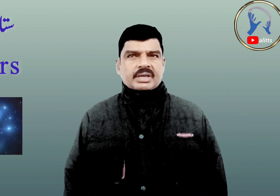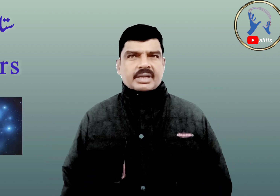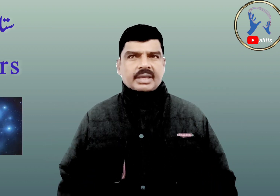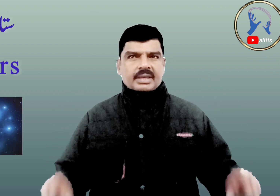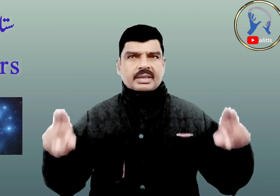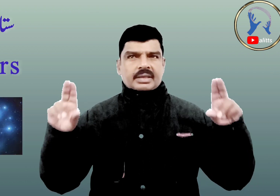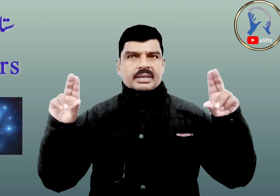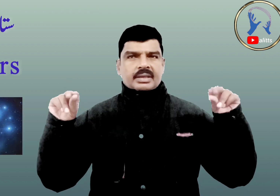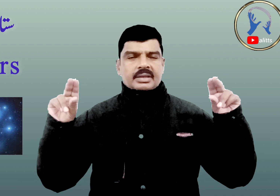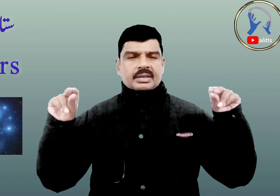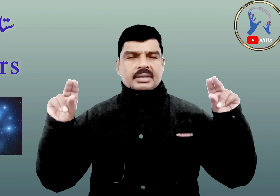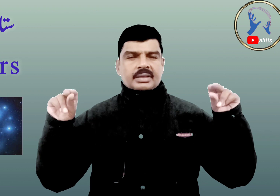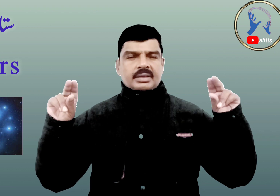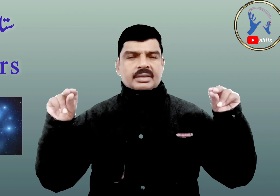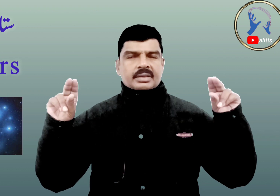सितारे।